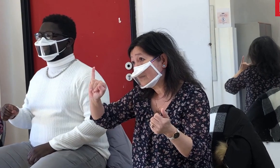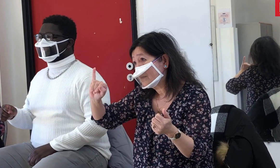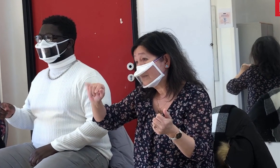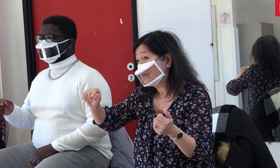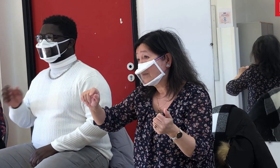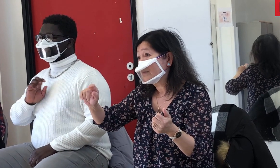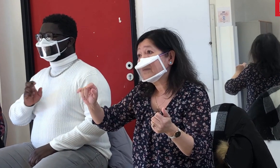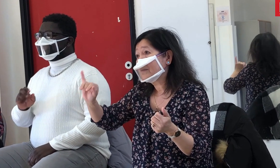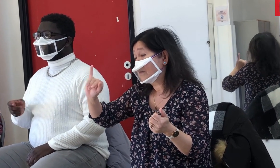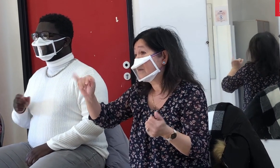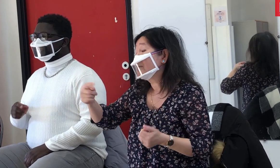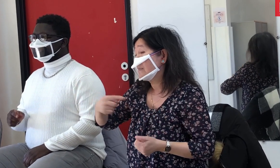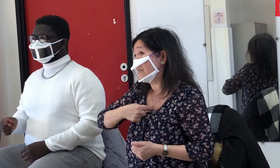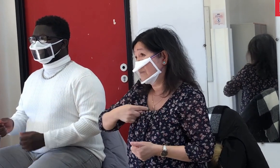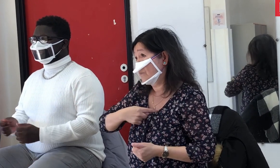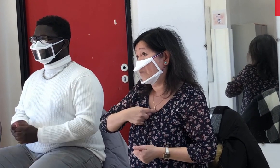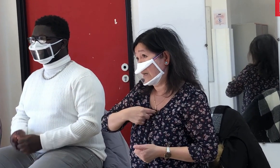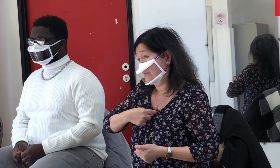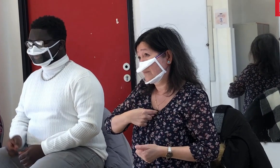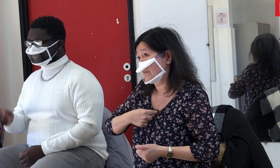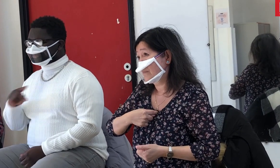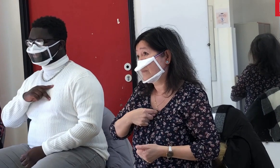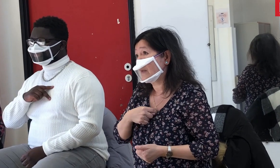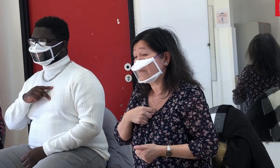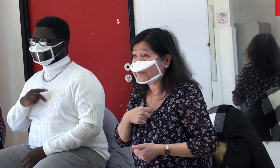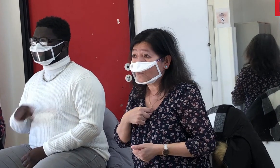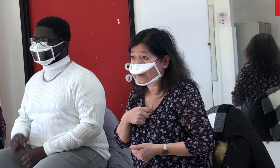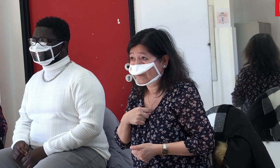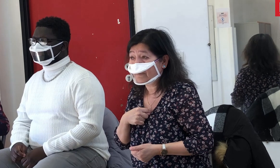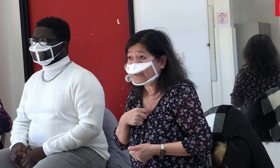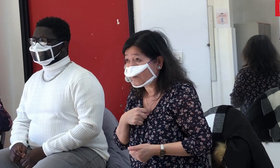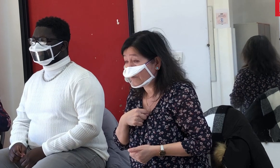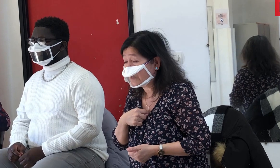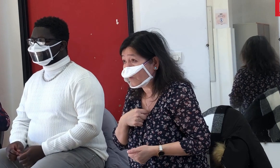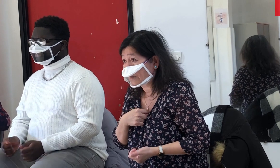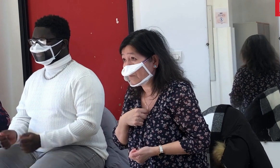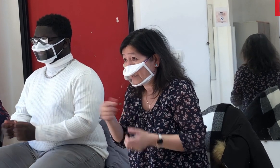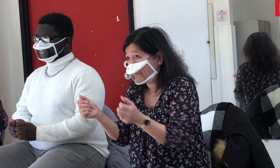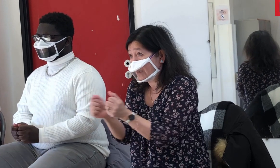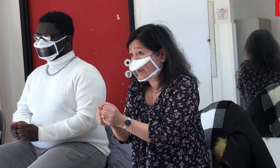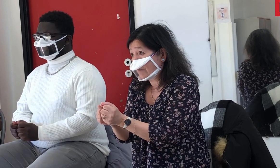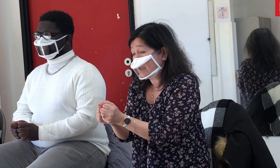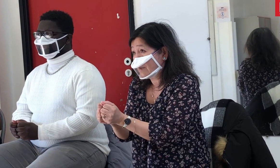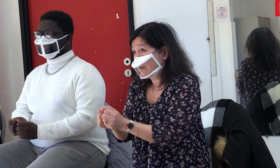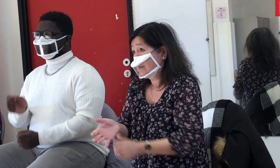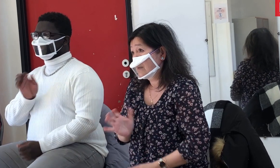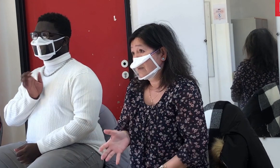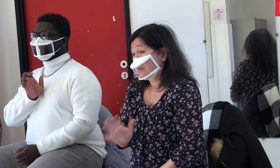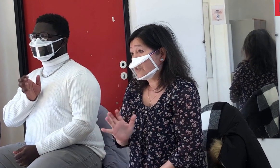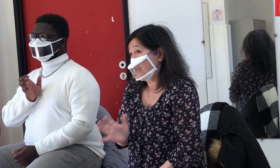Chien. Avec moi. Moi. Qui? Moi. Moi. Avec quoi? Avec quoi comme animal? Avec chien.